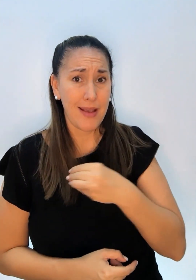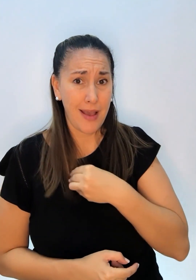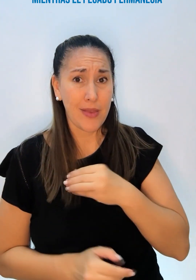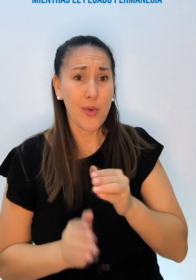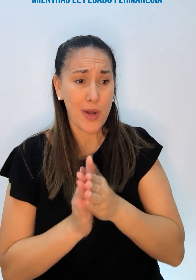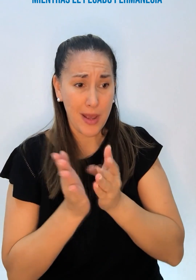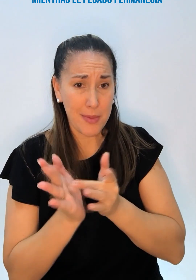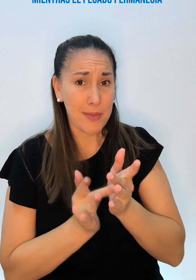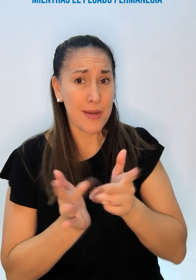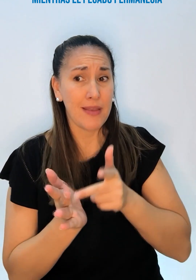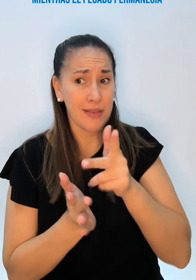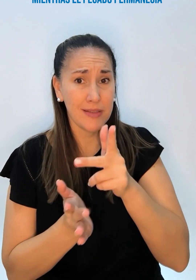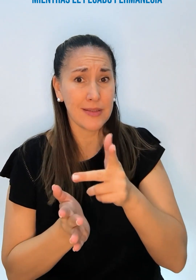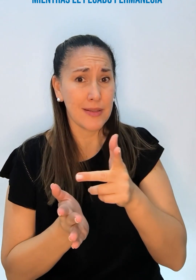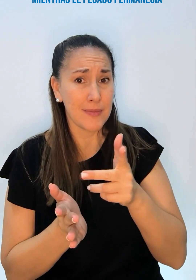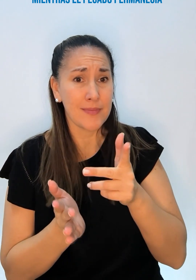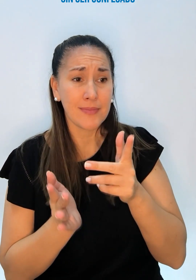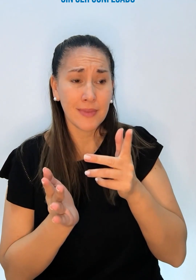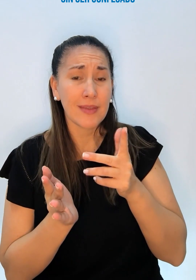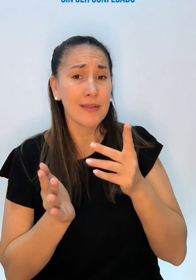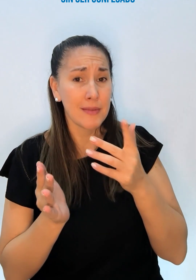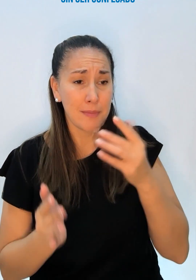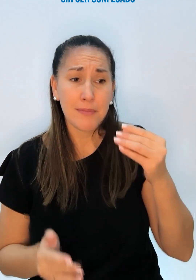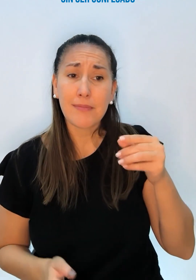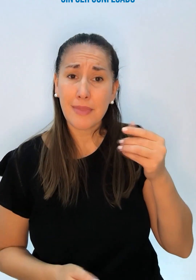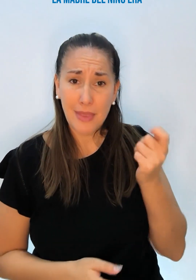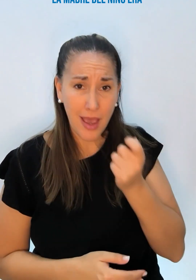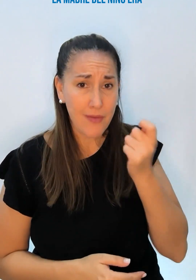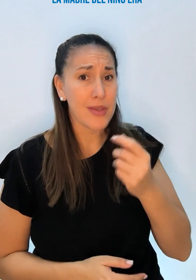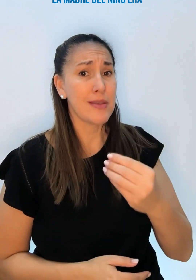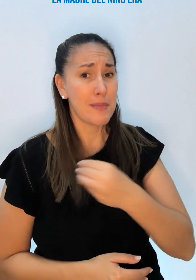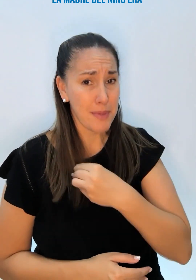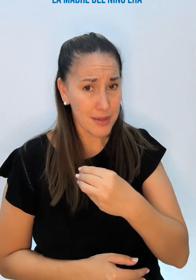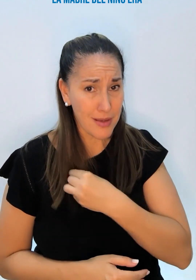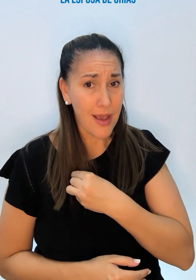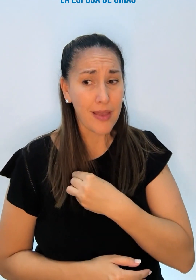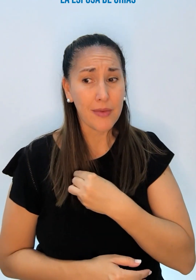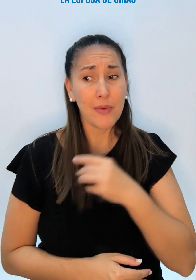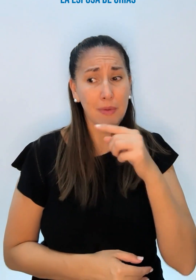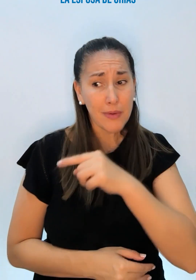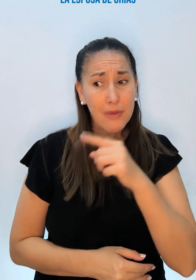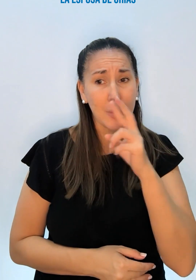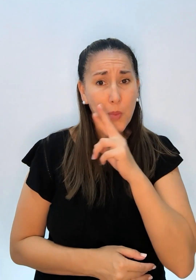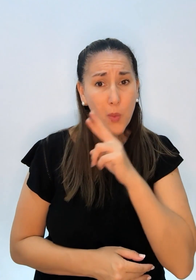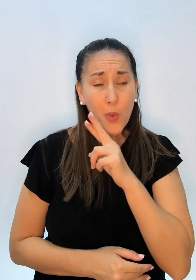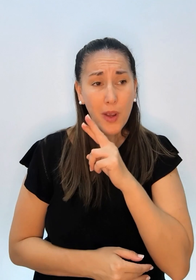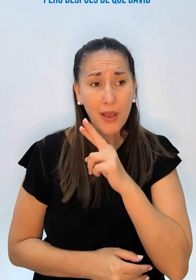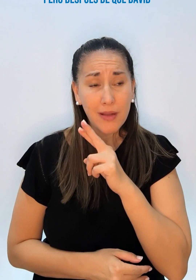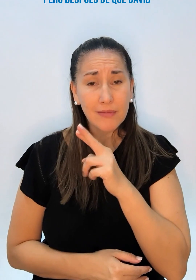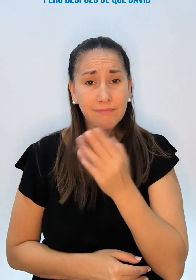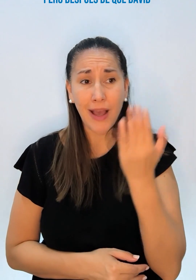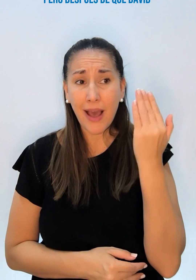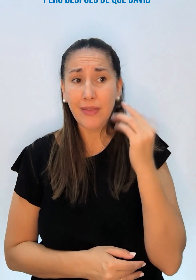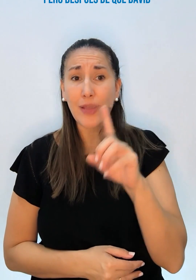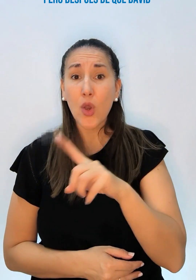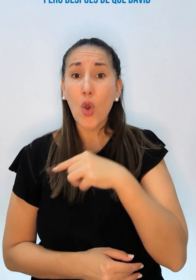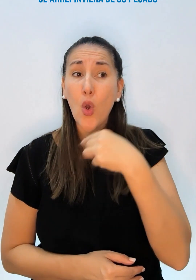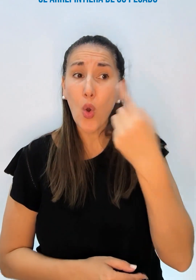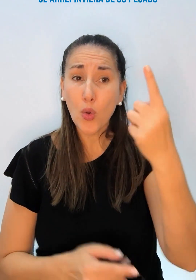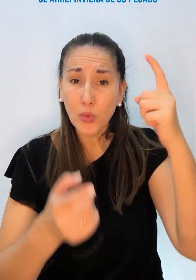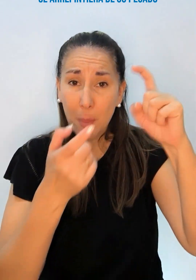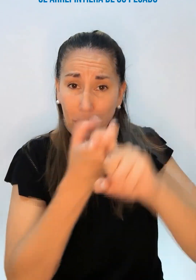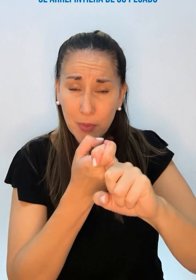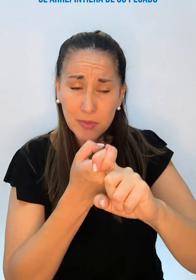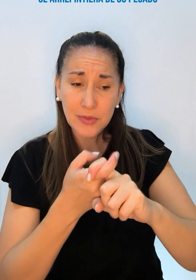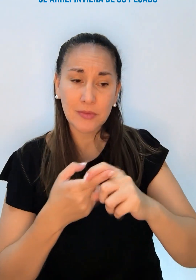David. Mientras el pecado permanecía sin ser confesado, la madre del niño era la esposa de Urías. Pero después de que David